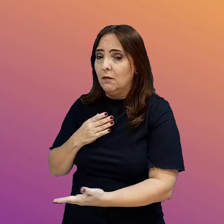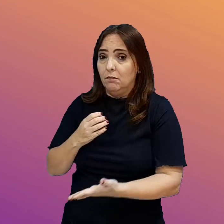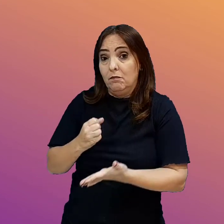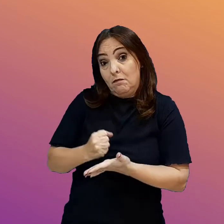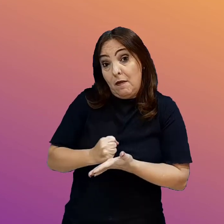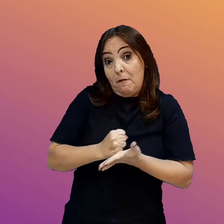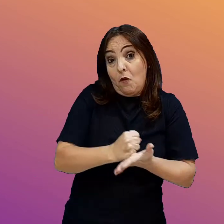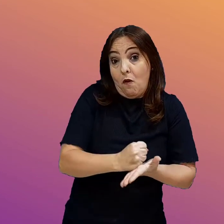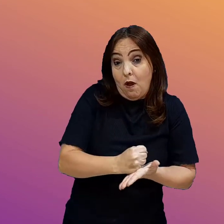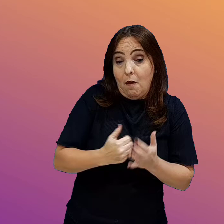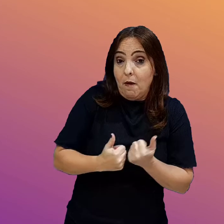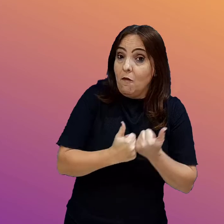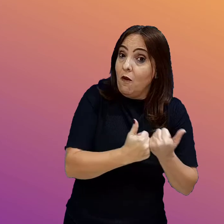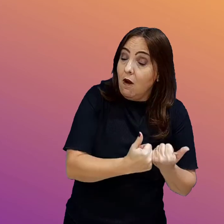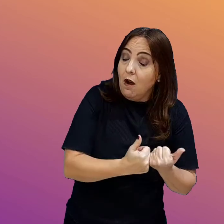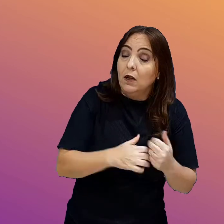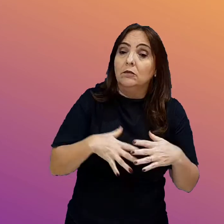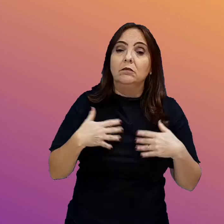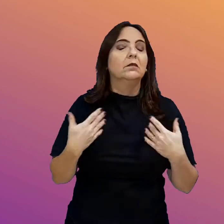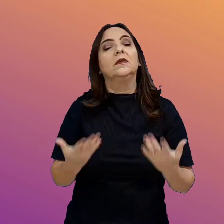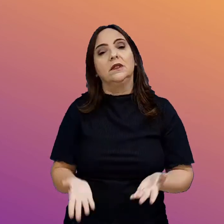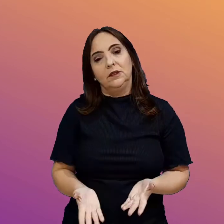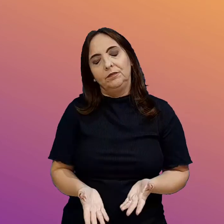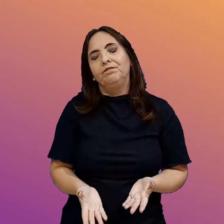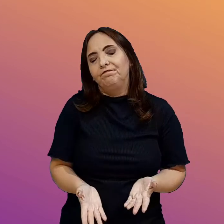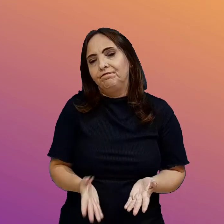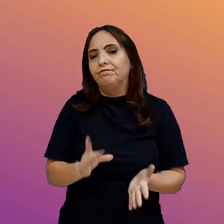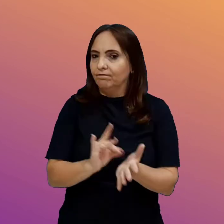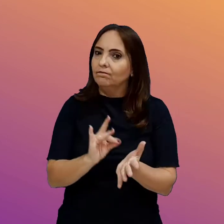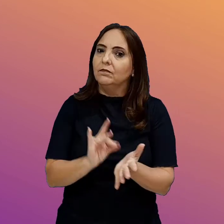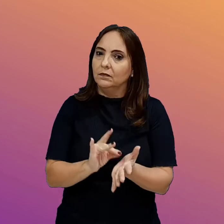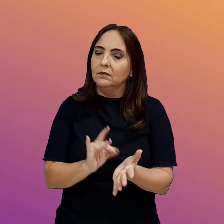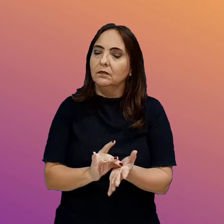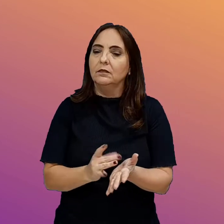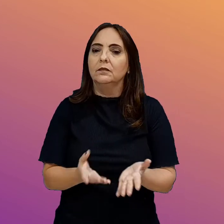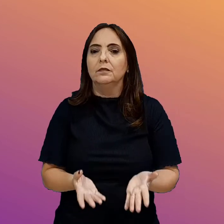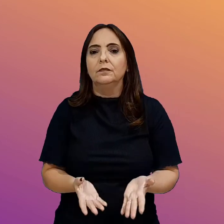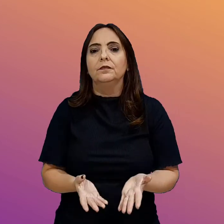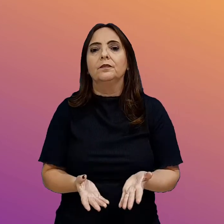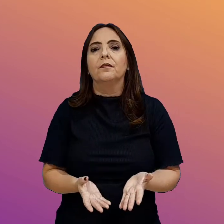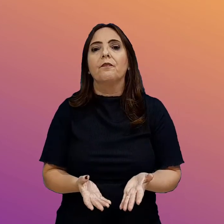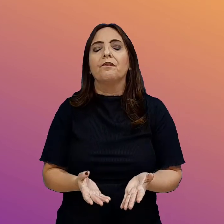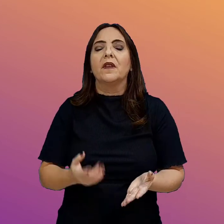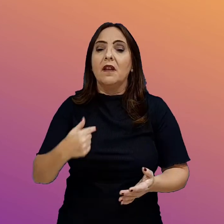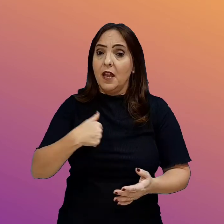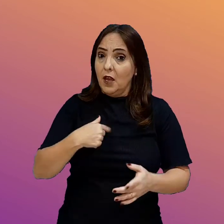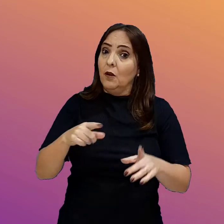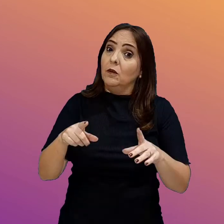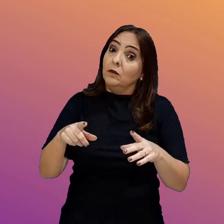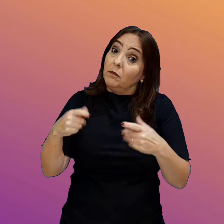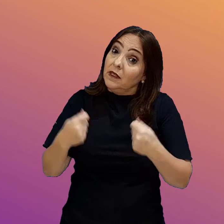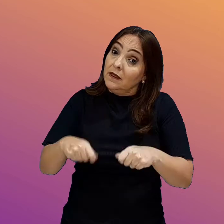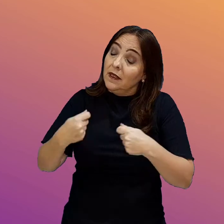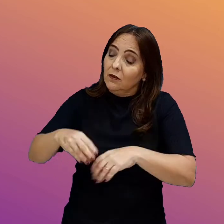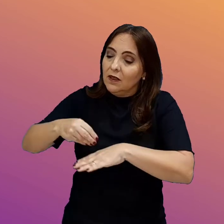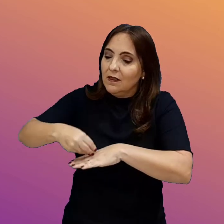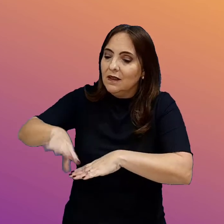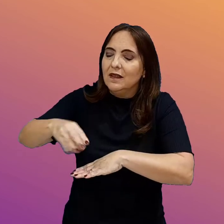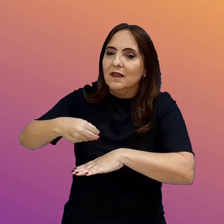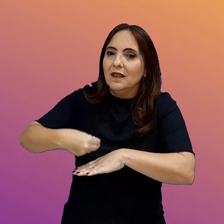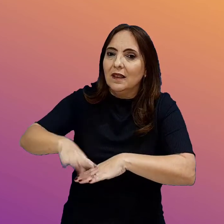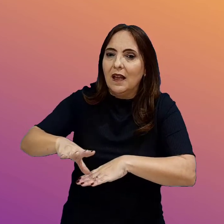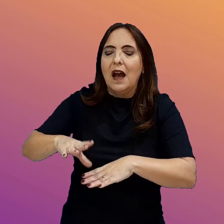educando para falar desses assuntos, né? Para ensinar um mínimo de